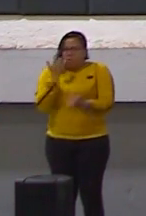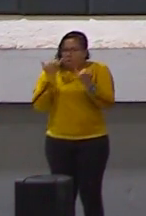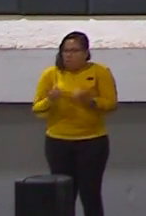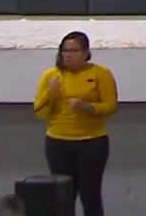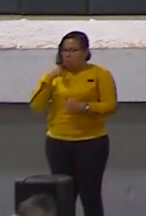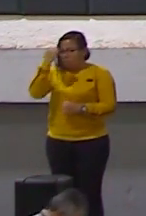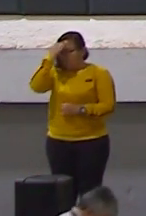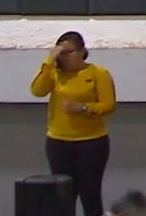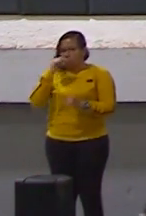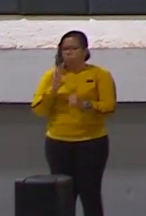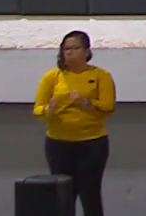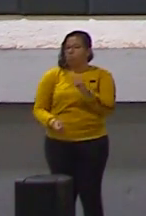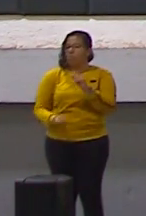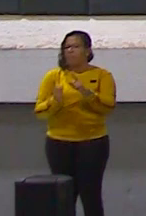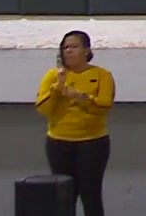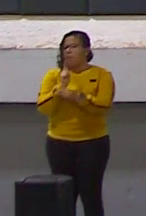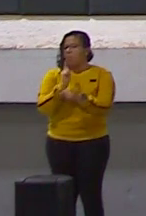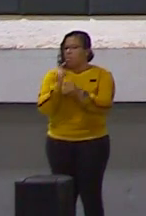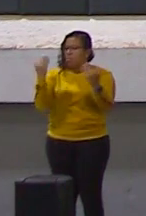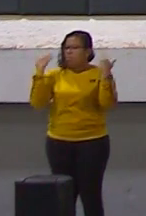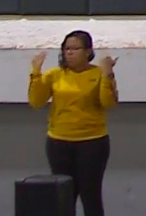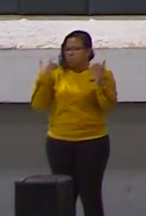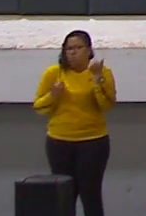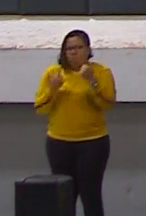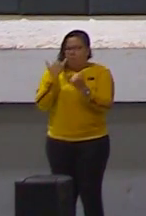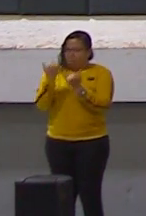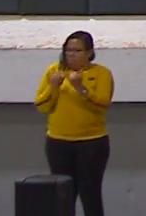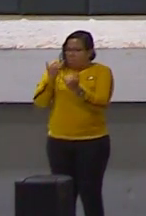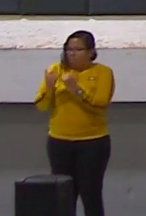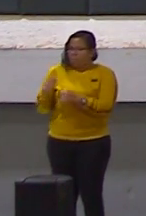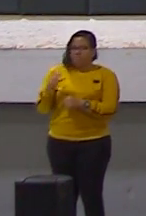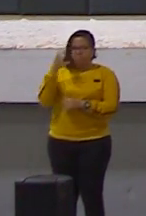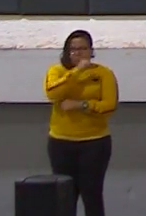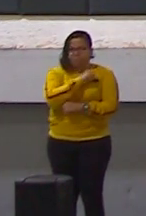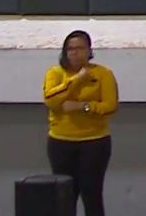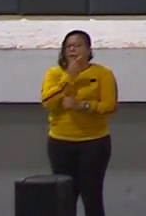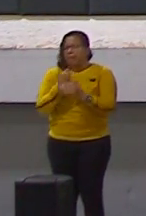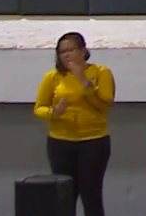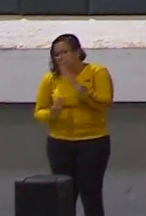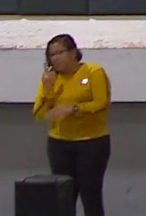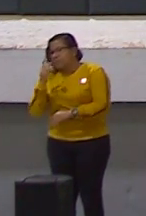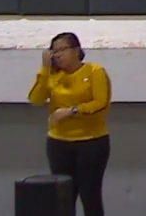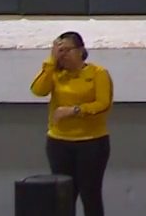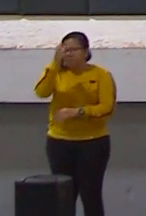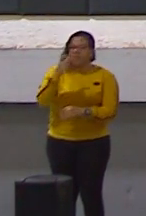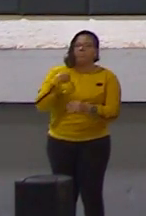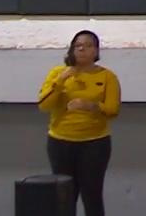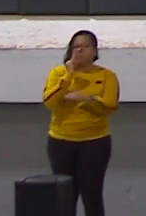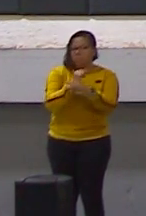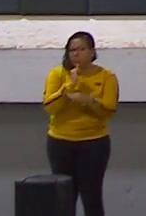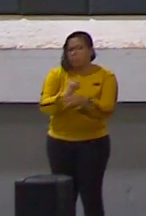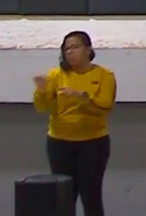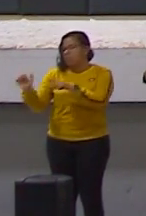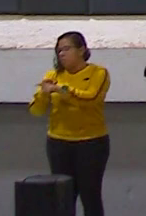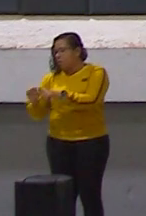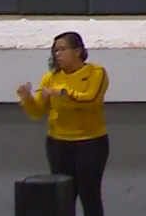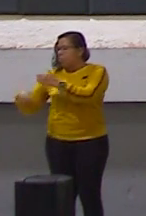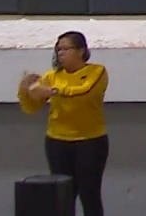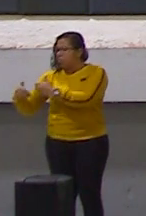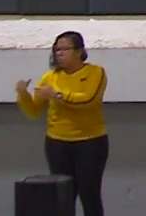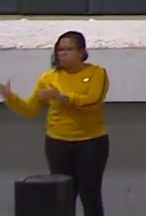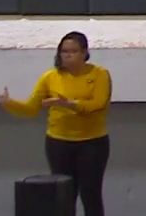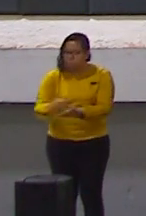de educación física que nos da esa identidad entonces aparecen conceptos instituciones prácticas procesos